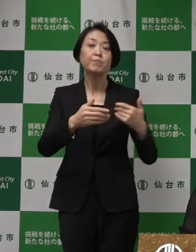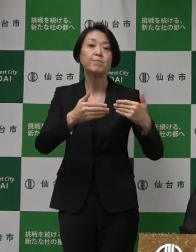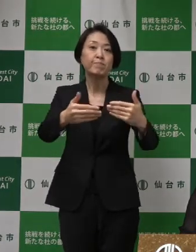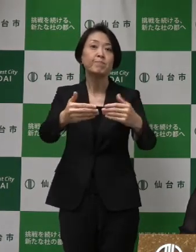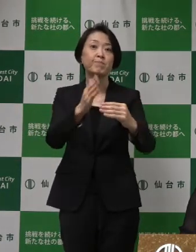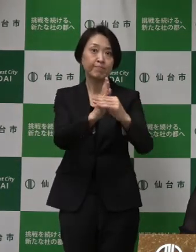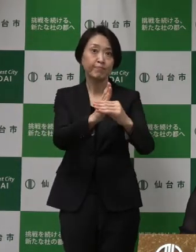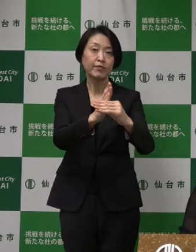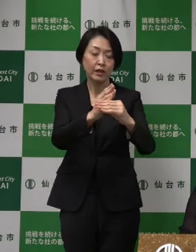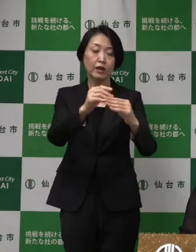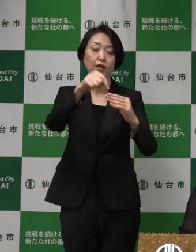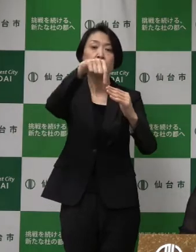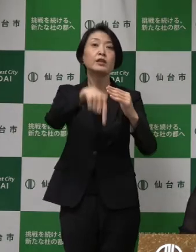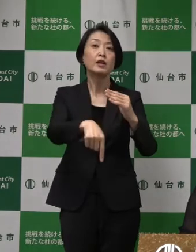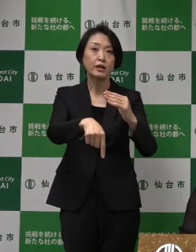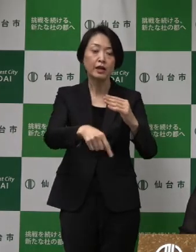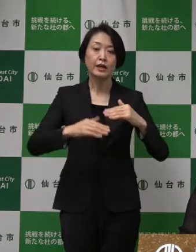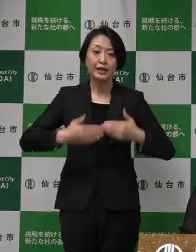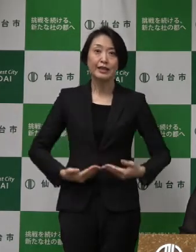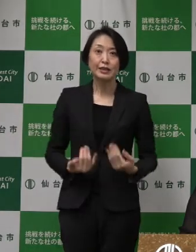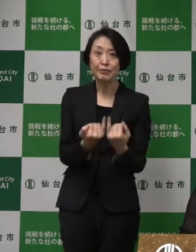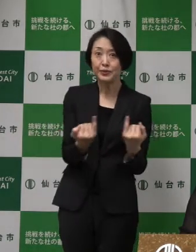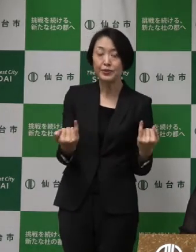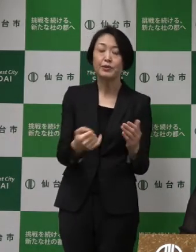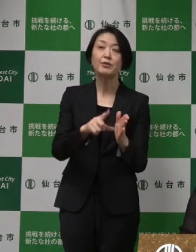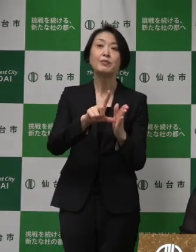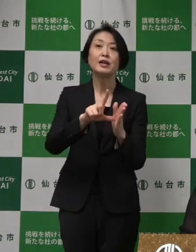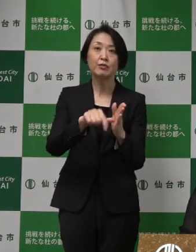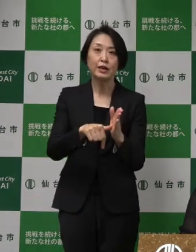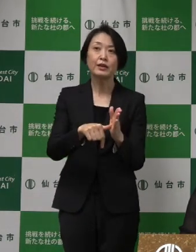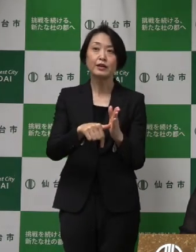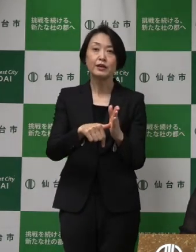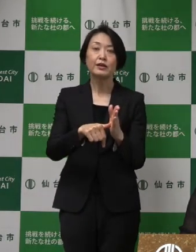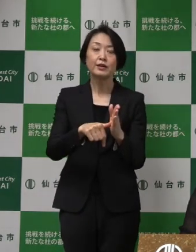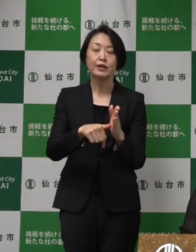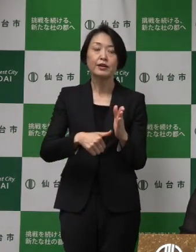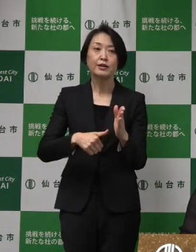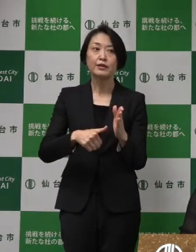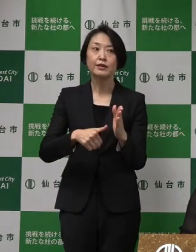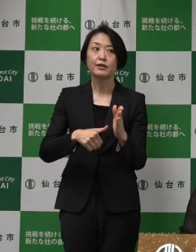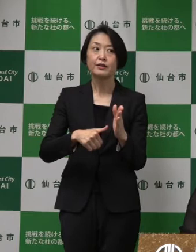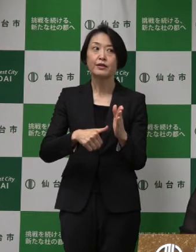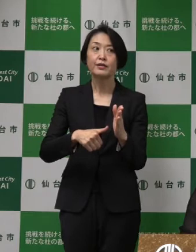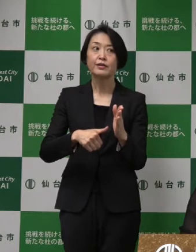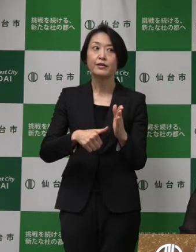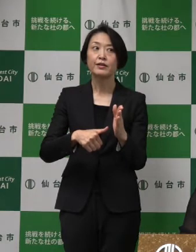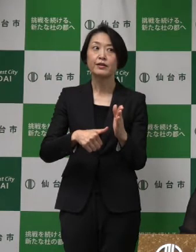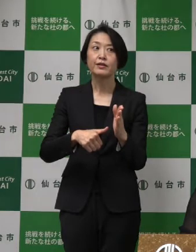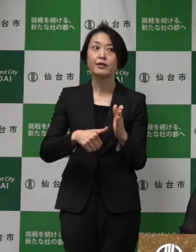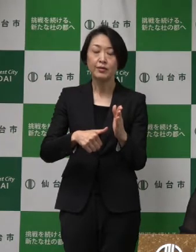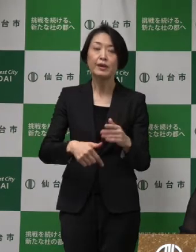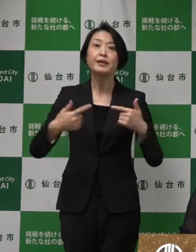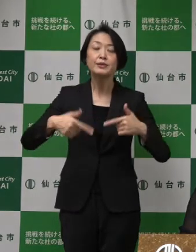ど、その中で、妊婦さんについてはその、いつも体を両尊敬いただいているその産科さんと言っていただくのが一